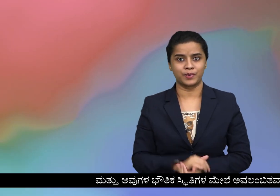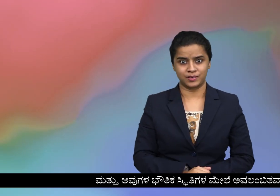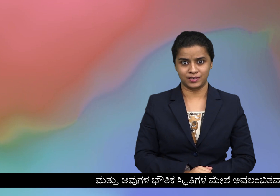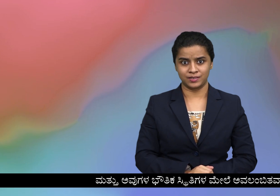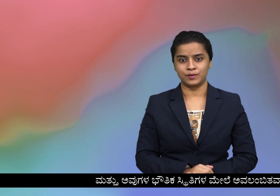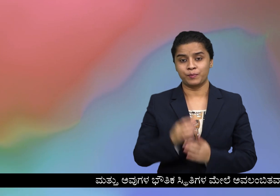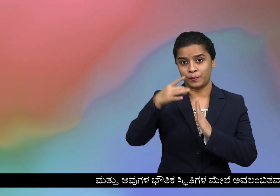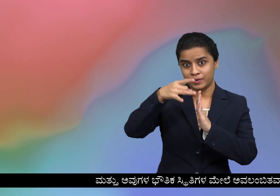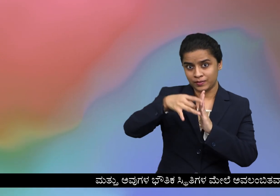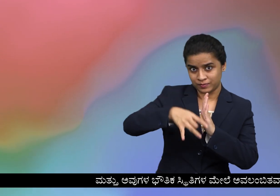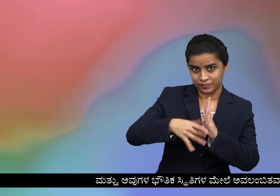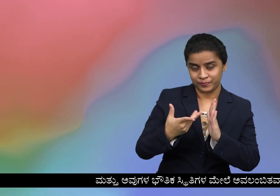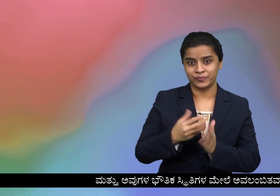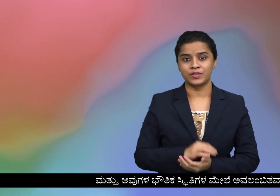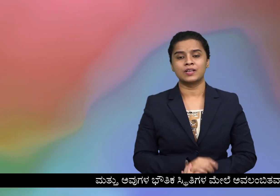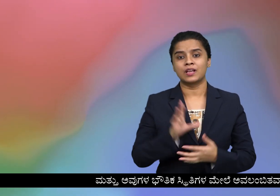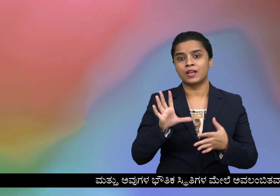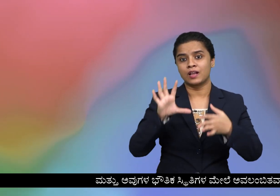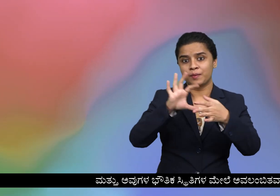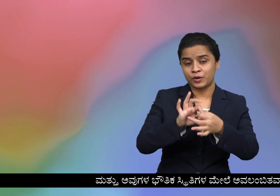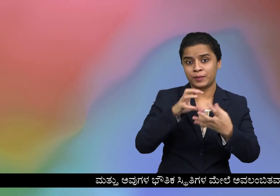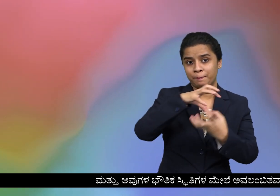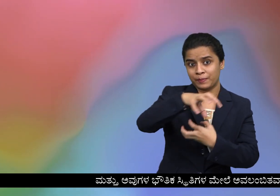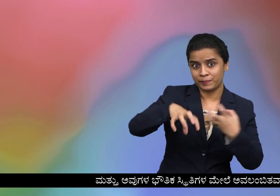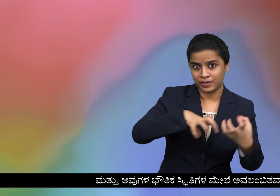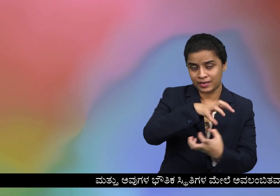ಅವುಗಳ ಭೌತಿಕ ಸ್ಥಿತಿಗಳ ಮೇಲೆ ಅವಲಂಬಿತವಾಗಿರುತ್ತದೆ.